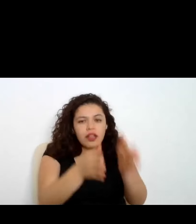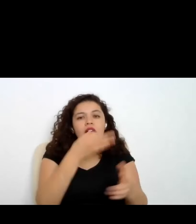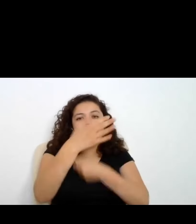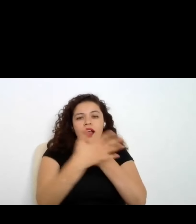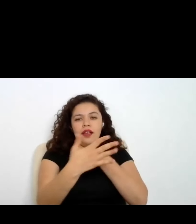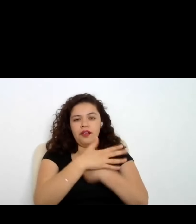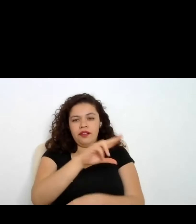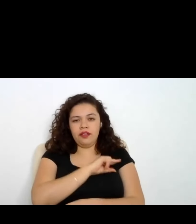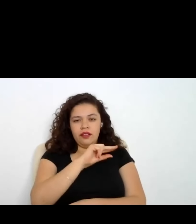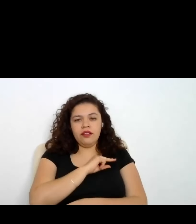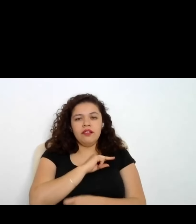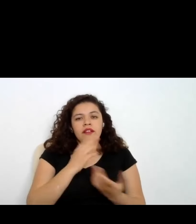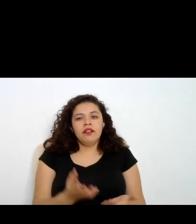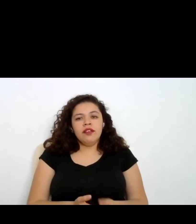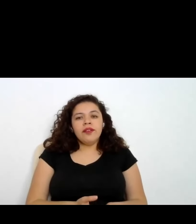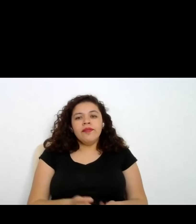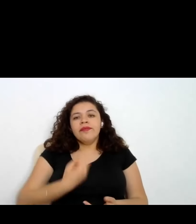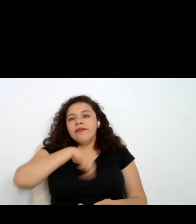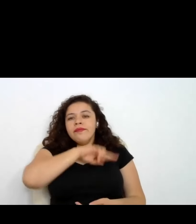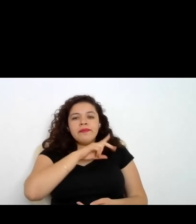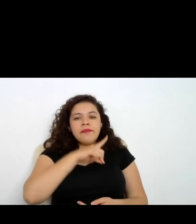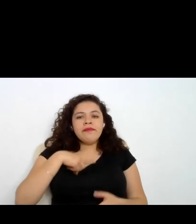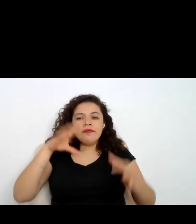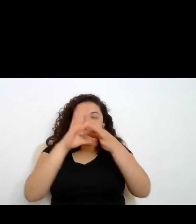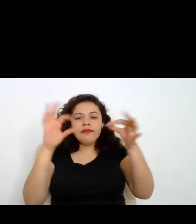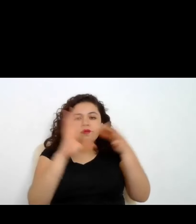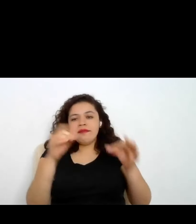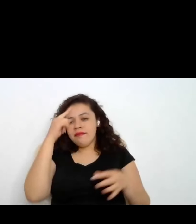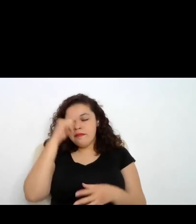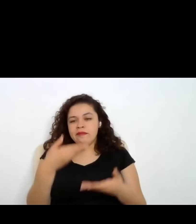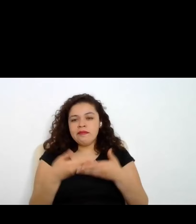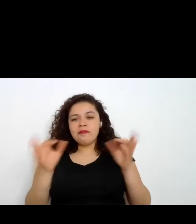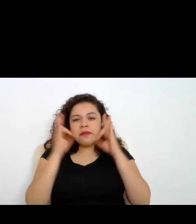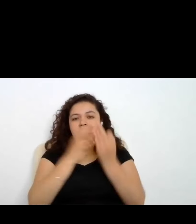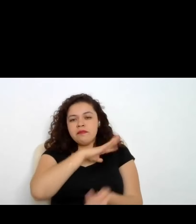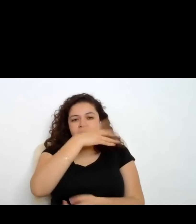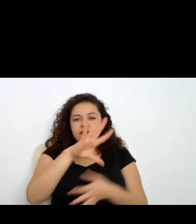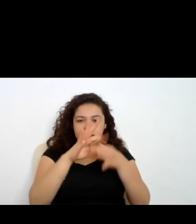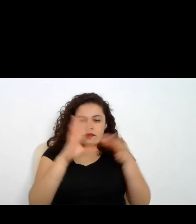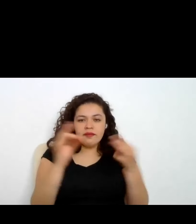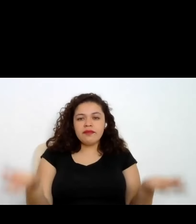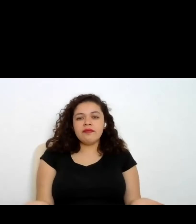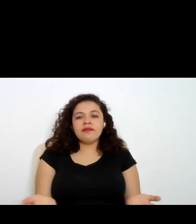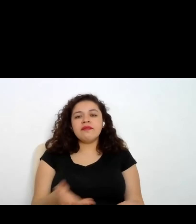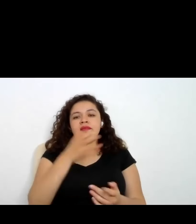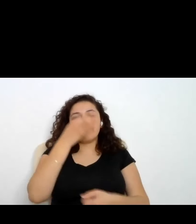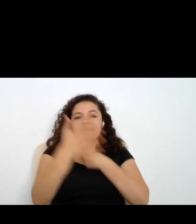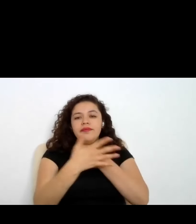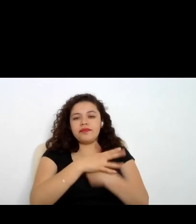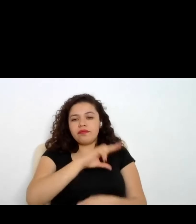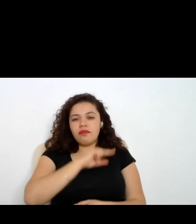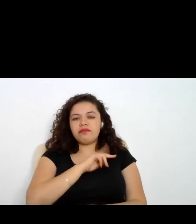privacidad, pues necesitamos tocarlo en esta ocasión de manera muy general. ¿Qué es el aviso de privacidad? Como ya